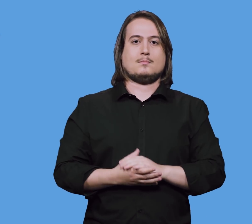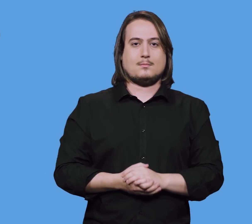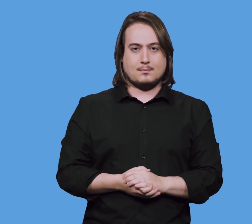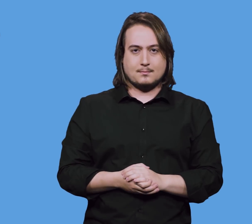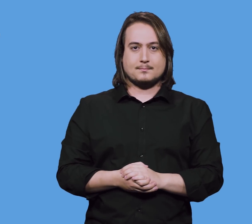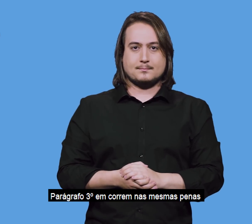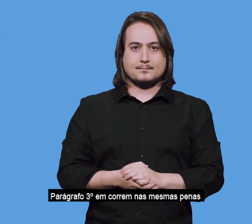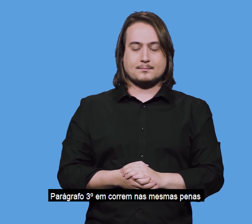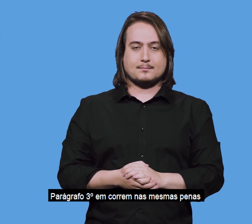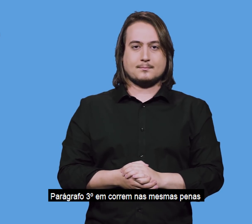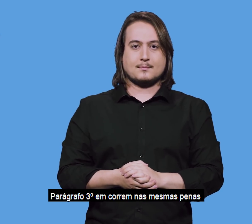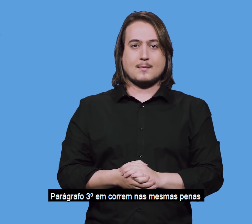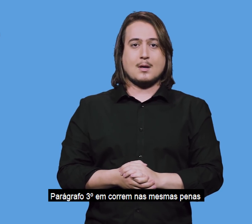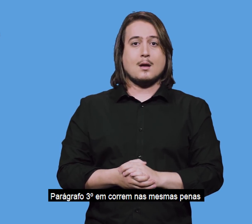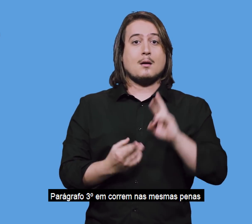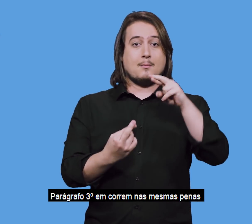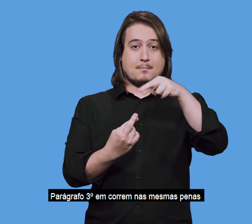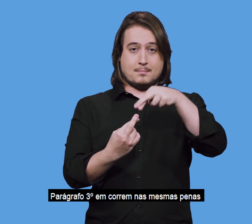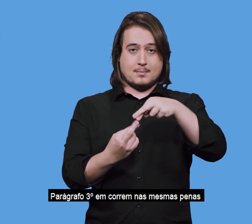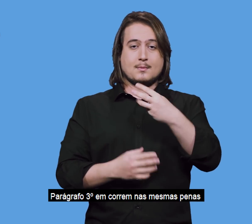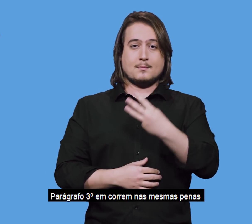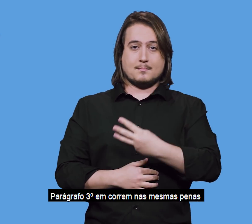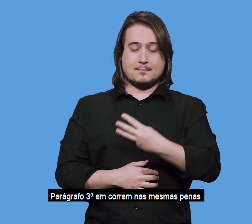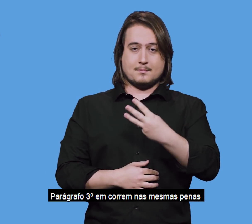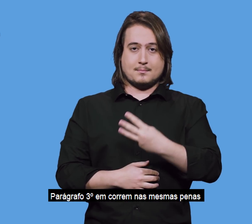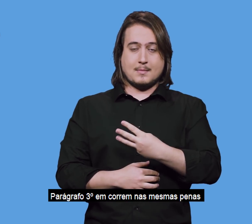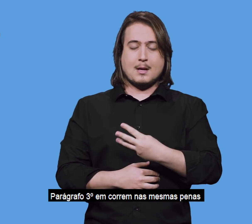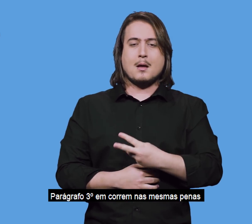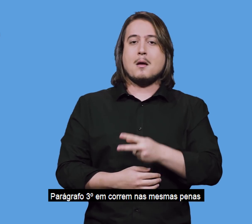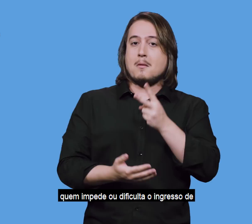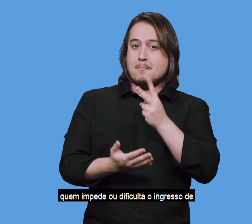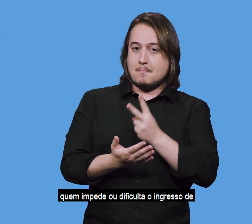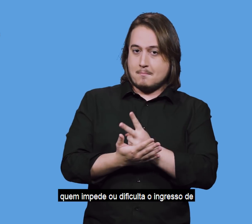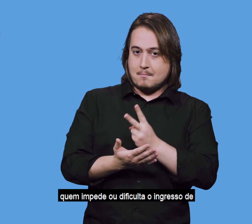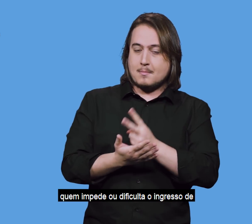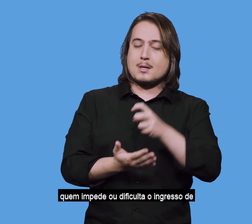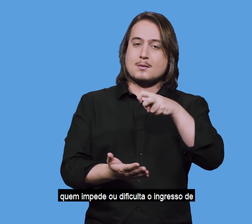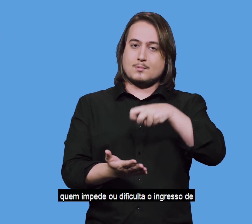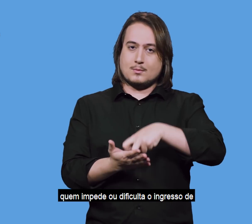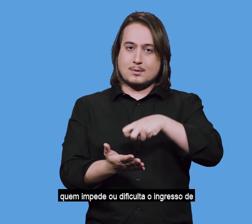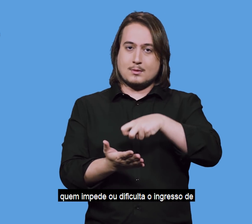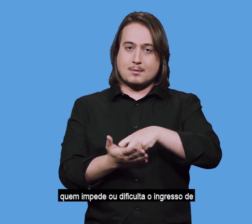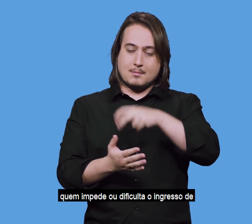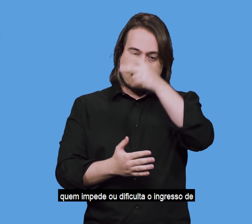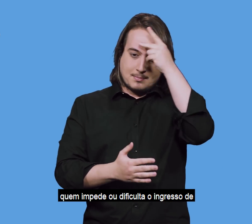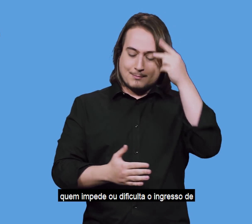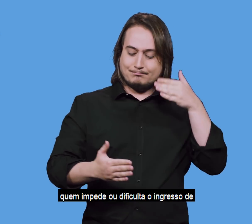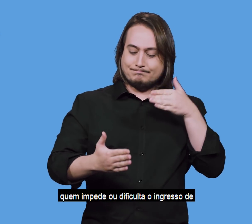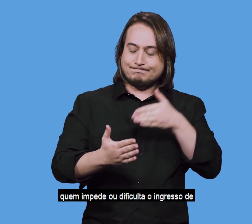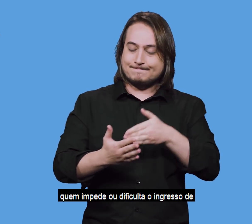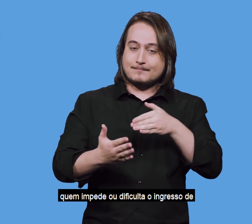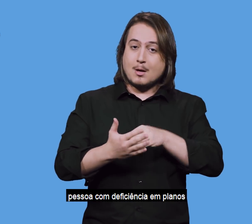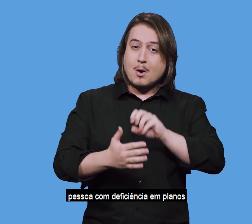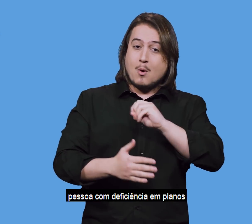parágrafo 3º incorre nas mesmas penas quem impede ou dificulta o ingresso de pessoa com deficiência